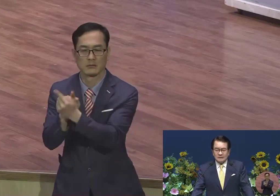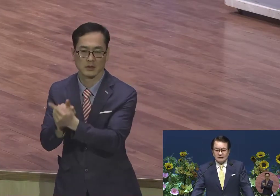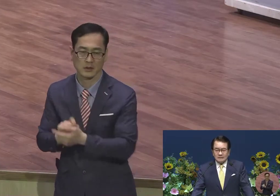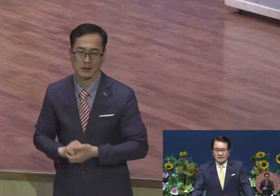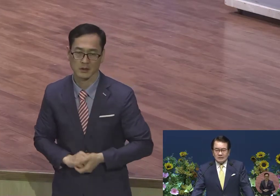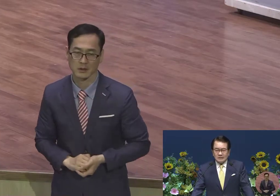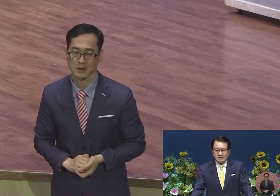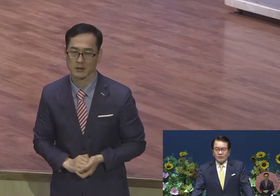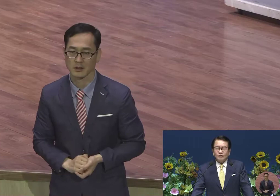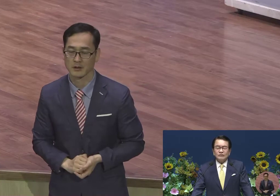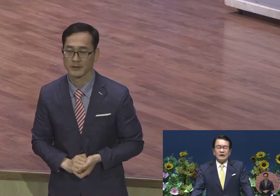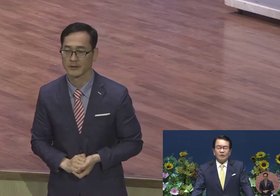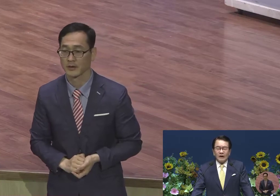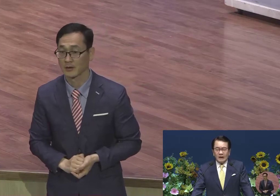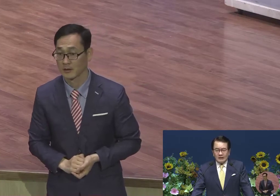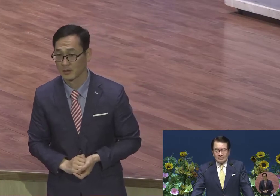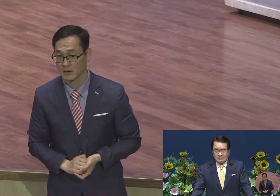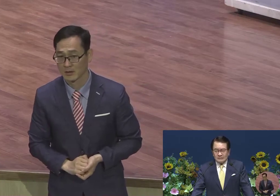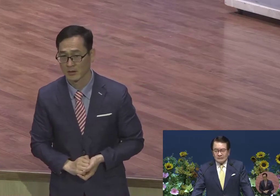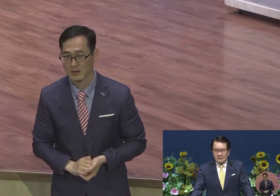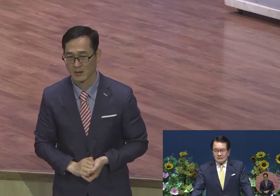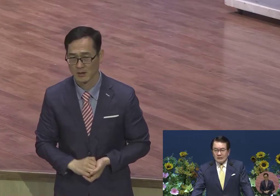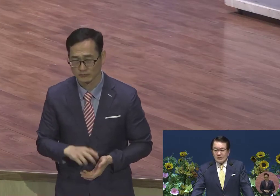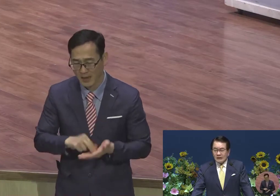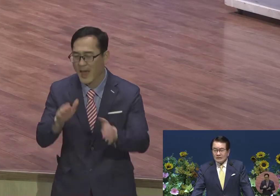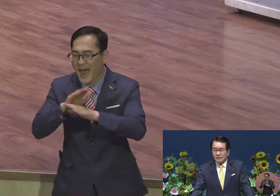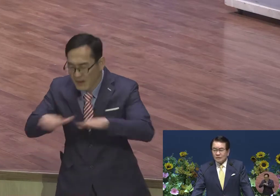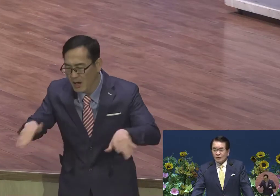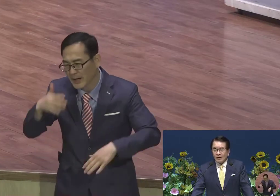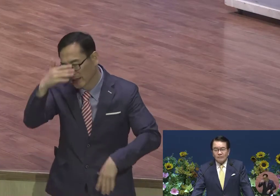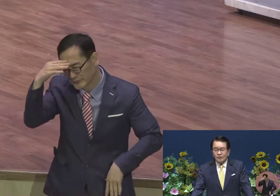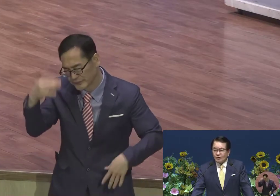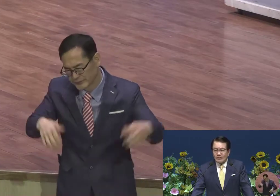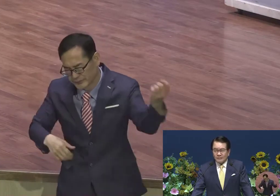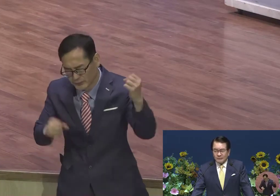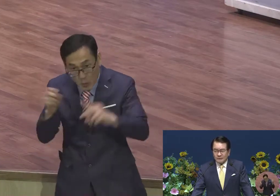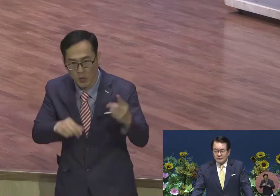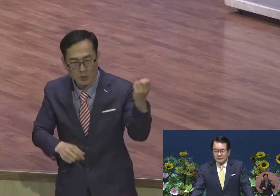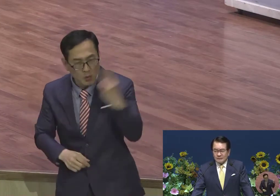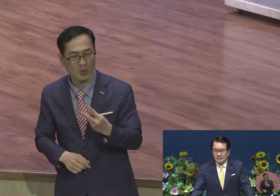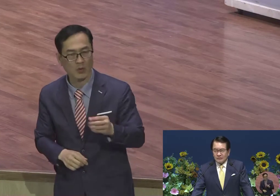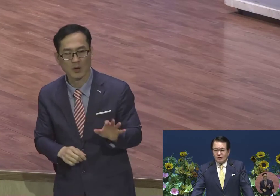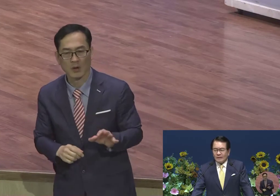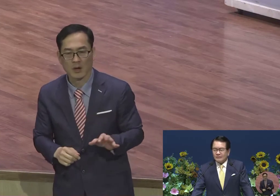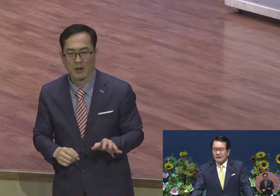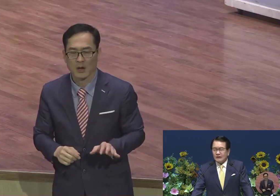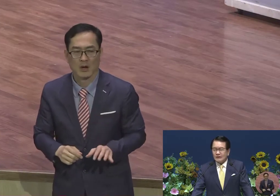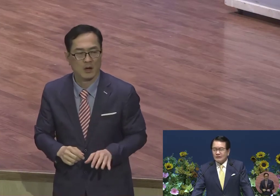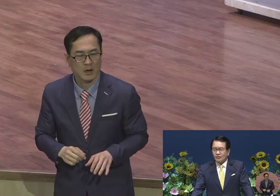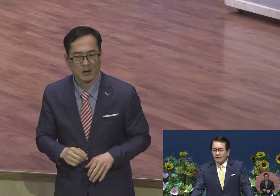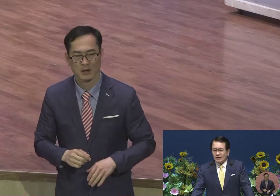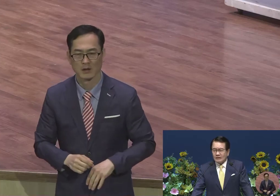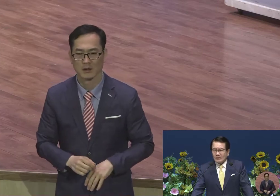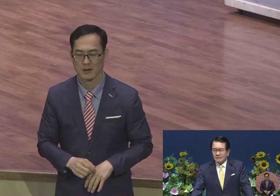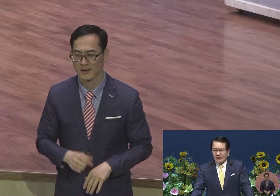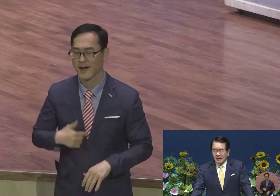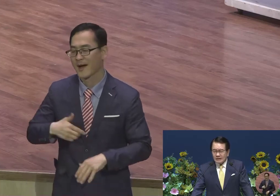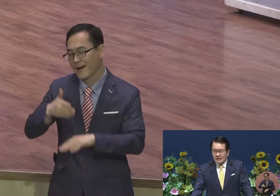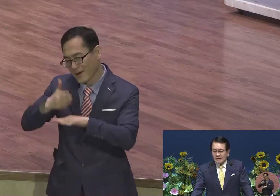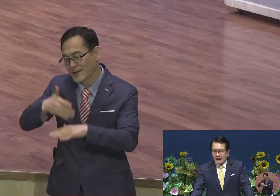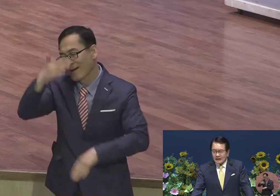만들어내. 또 문제가 와. 이래가지고 또 행복 또 깨버려. 또 감사할 일이 또